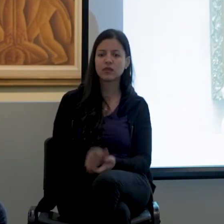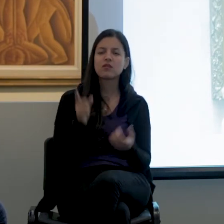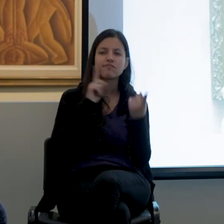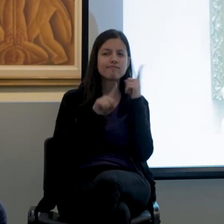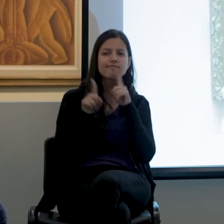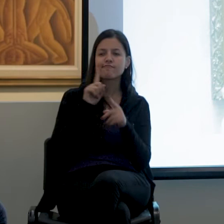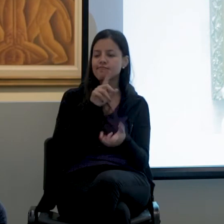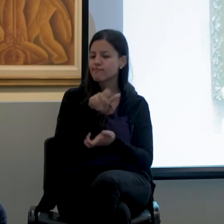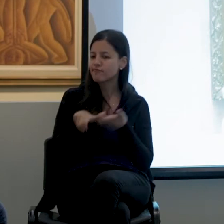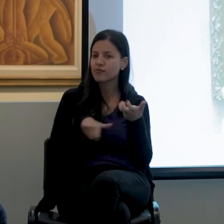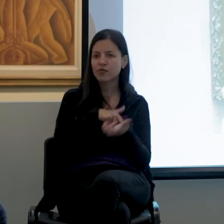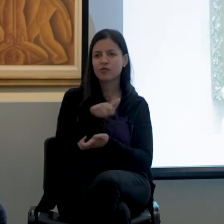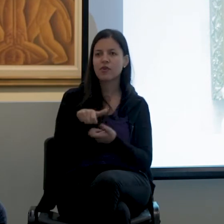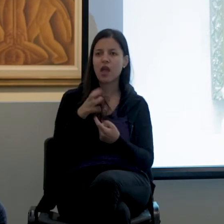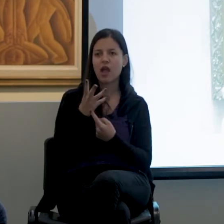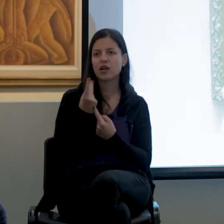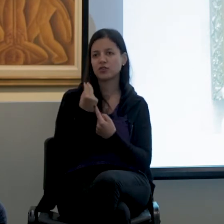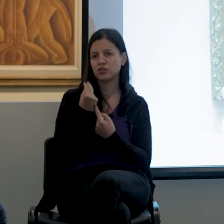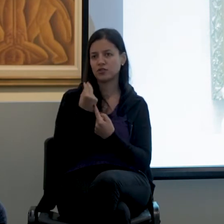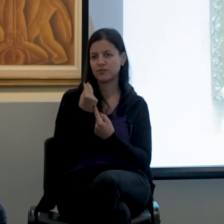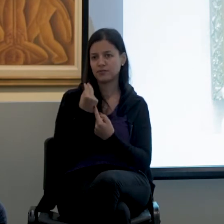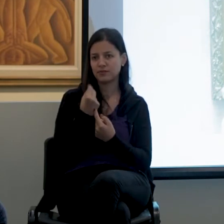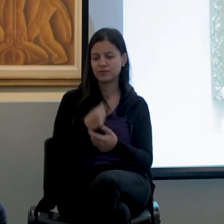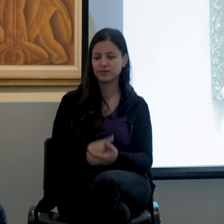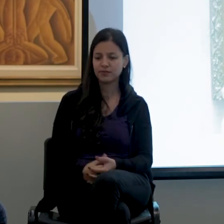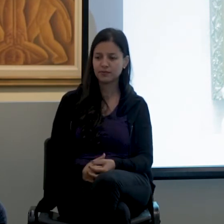Revolucionar a arte da maneira com que ela foi feita, até então.